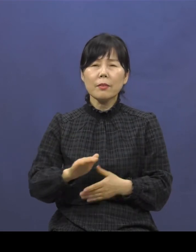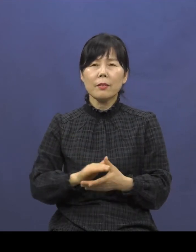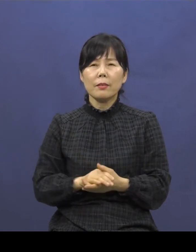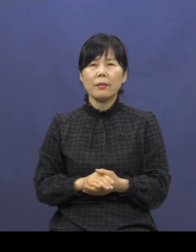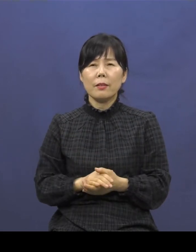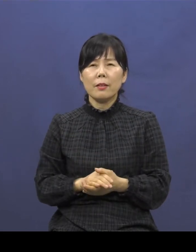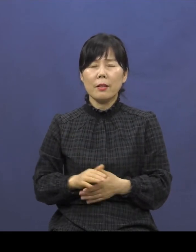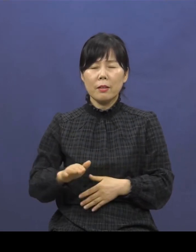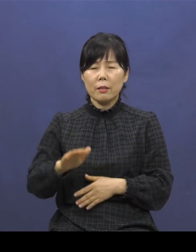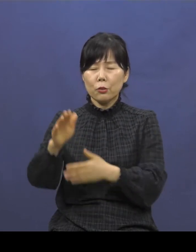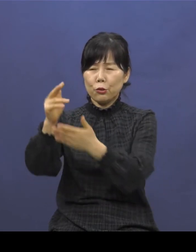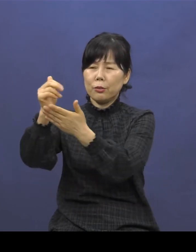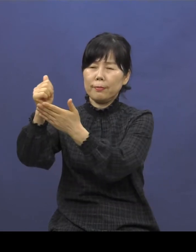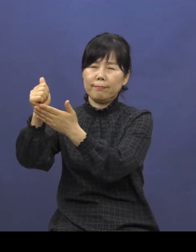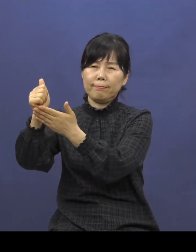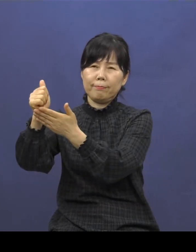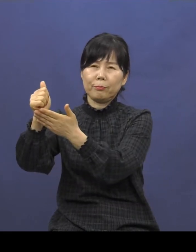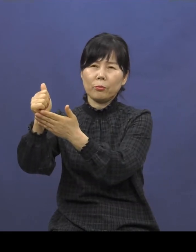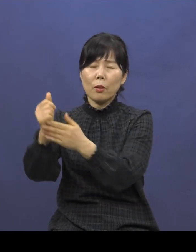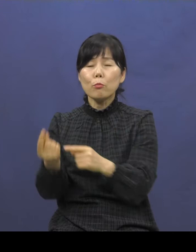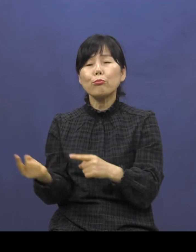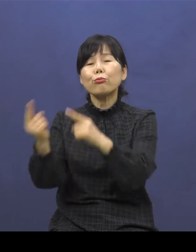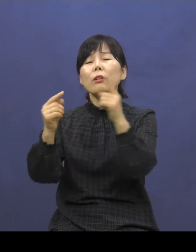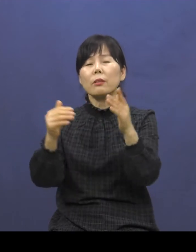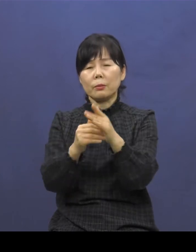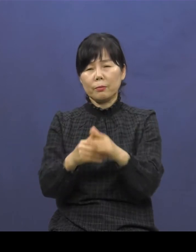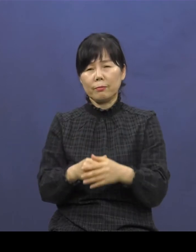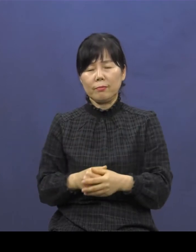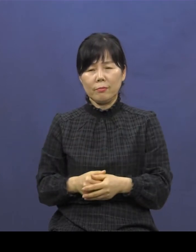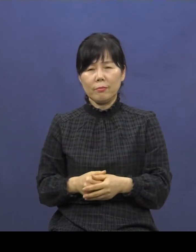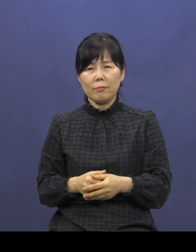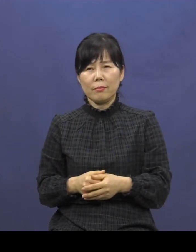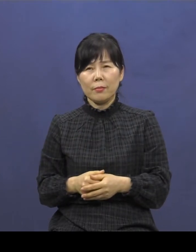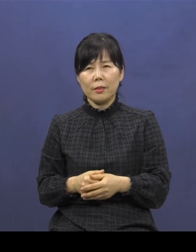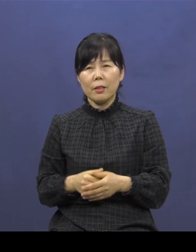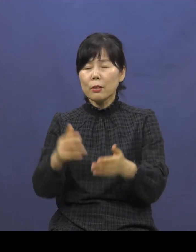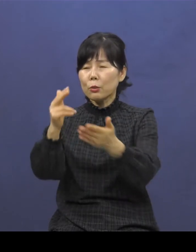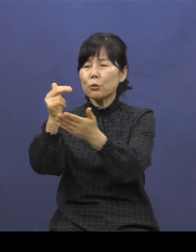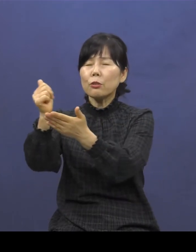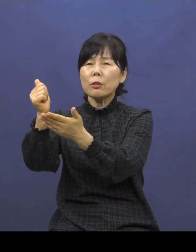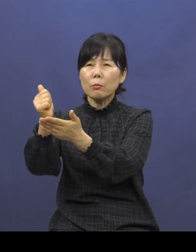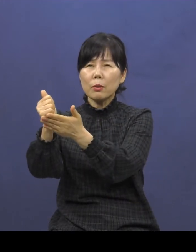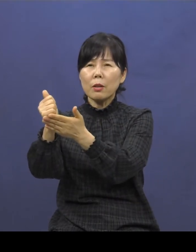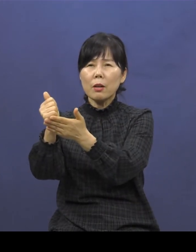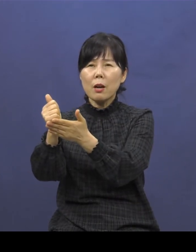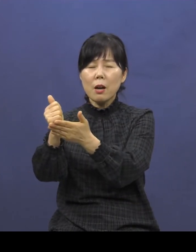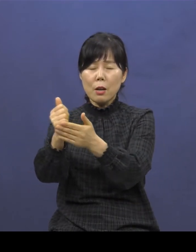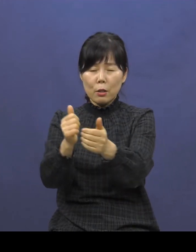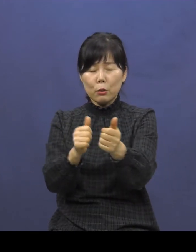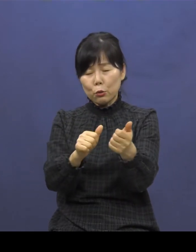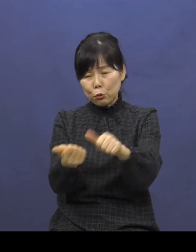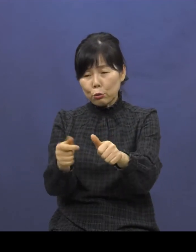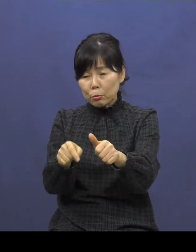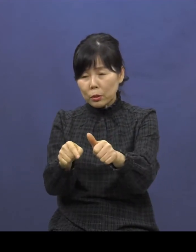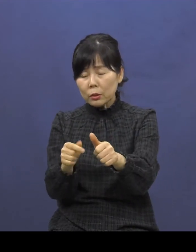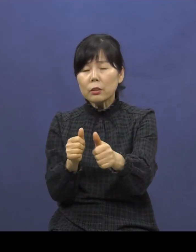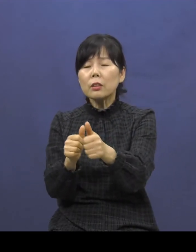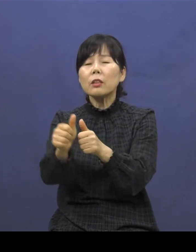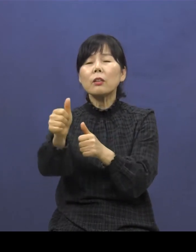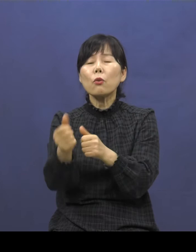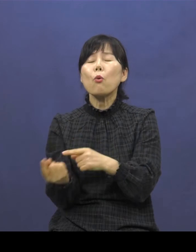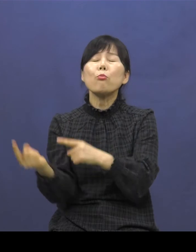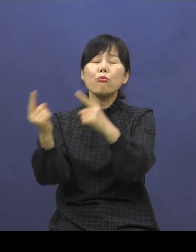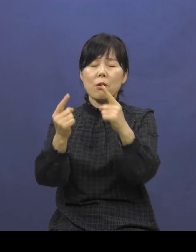그러나 우리 주님은 부활하셨습니다. 우리 주님은 사망을